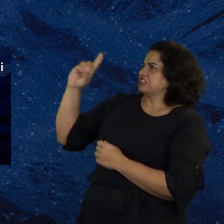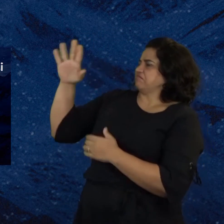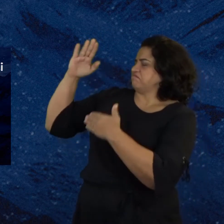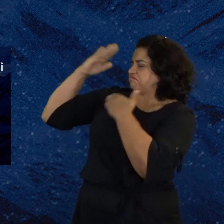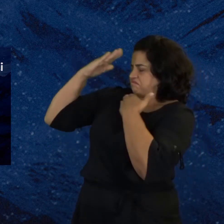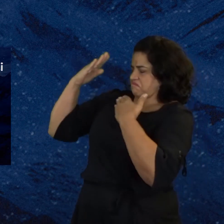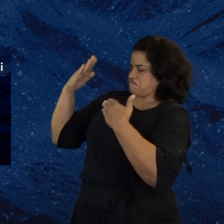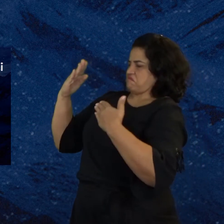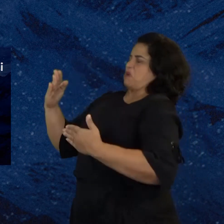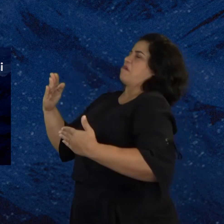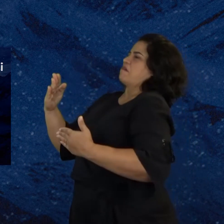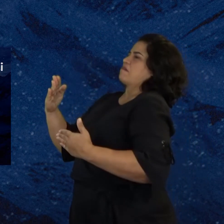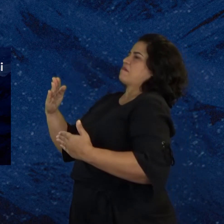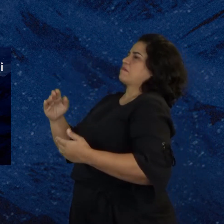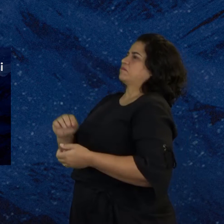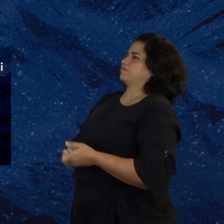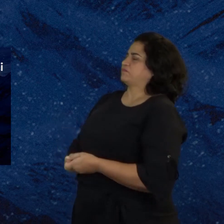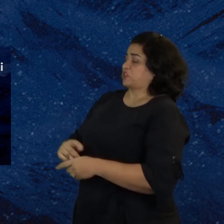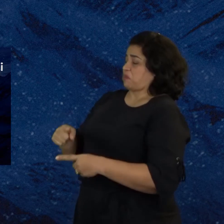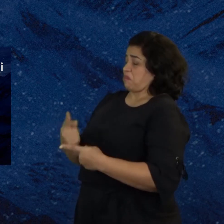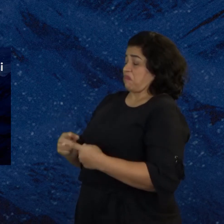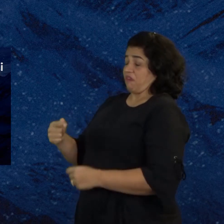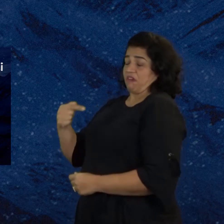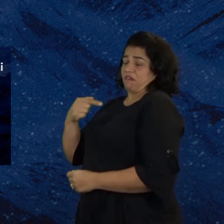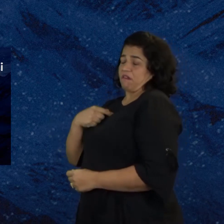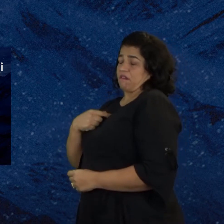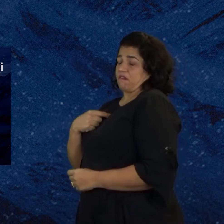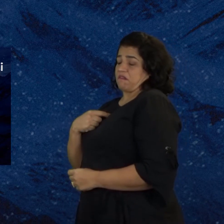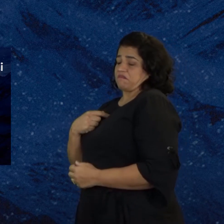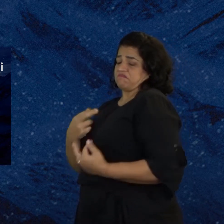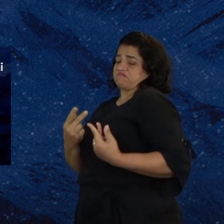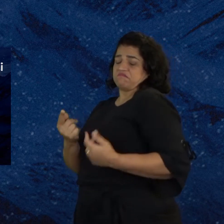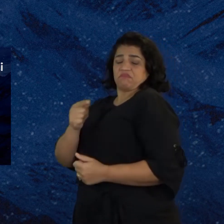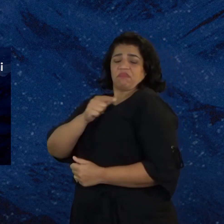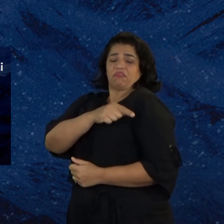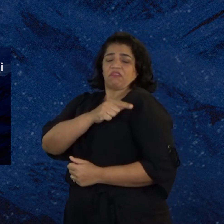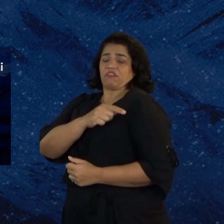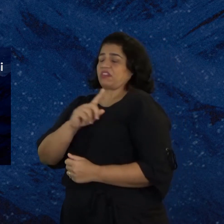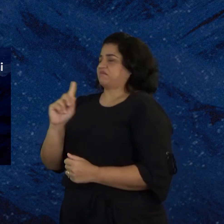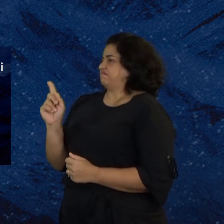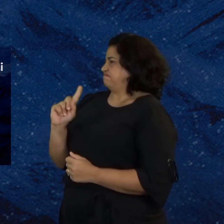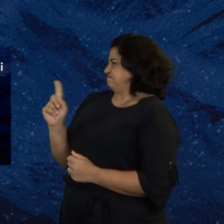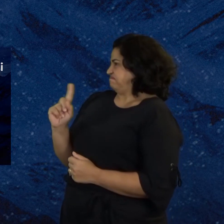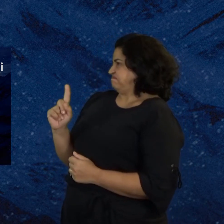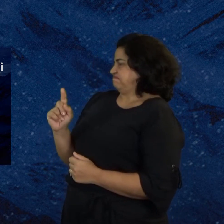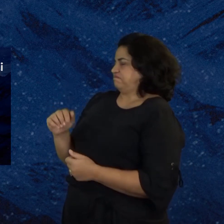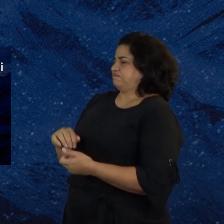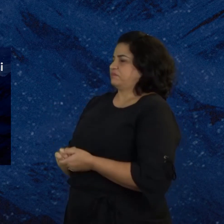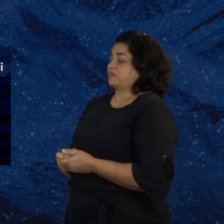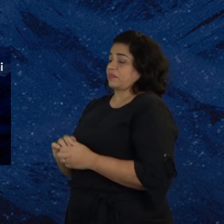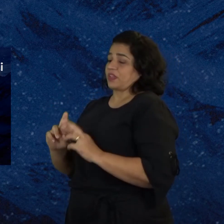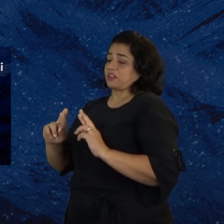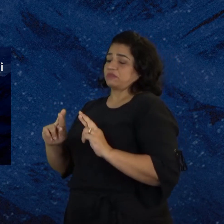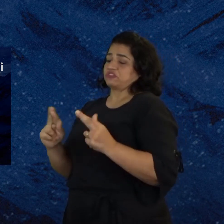graças te dou, porque não sou como os demais